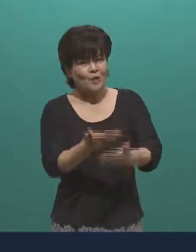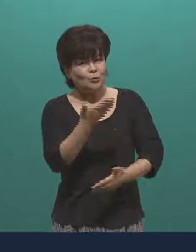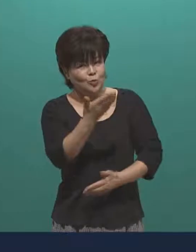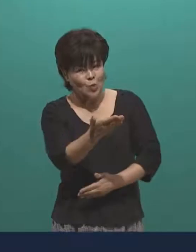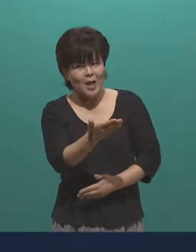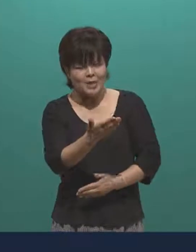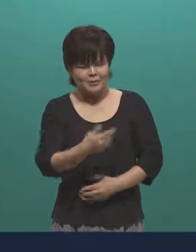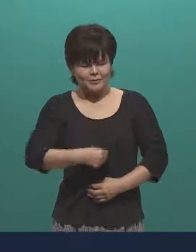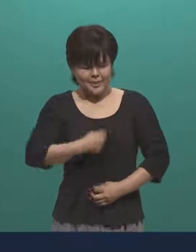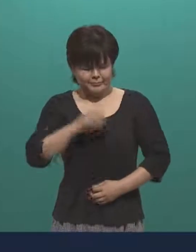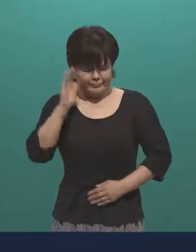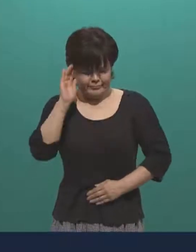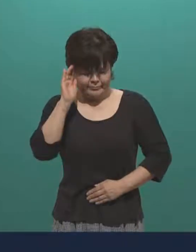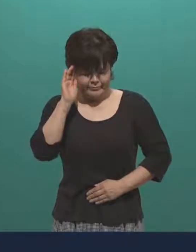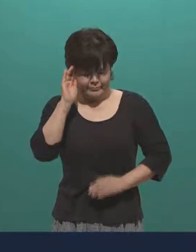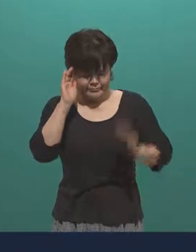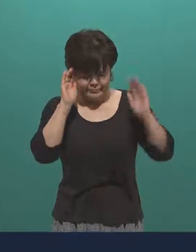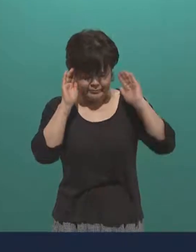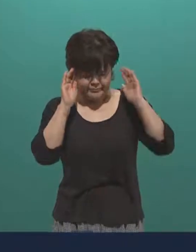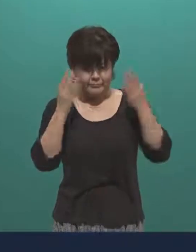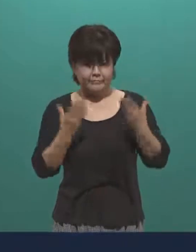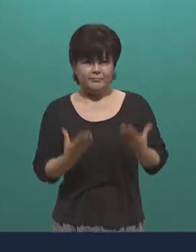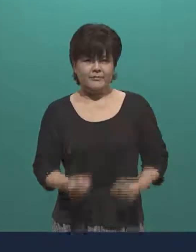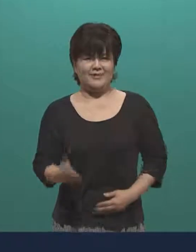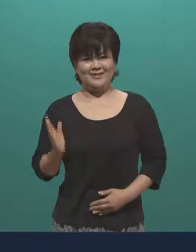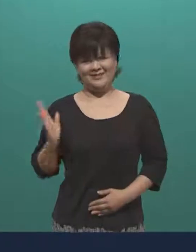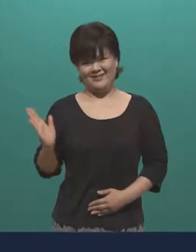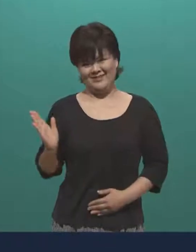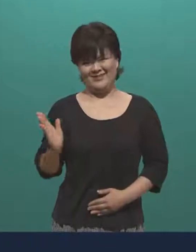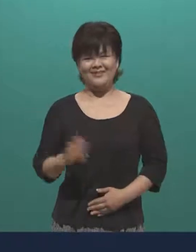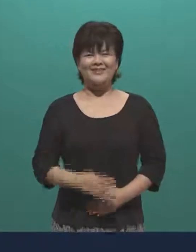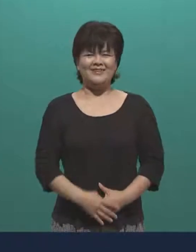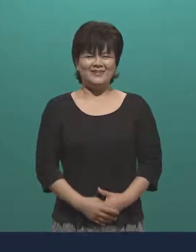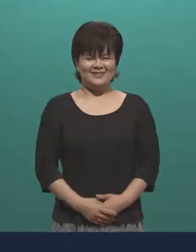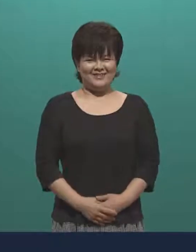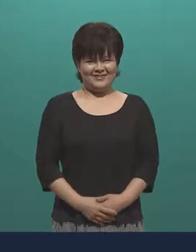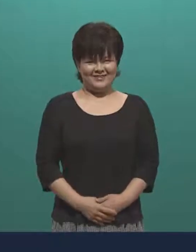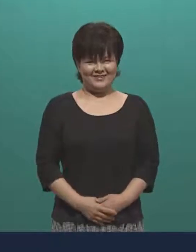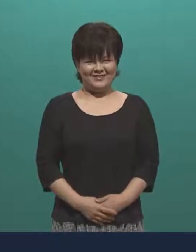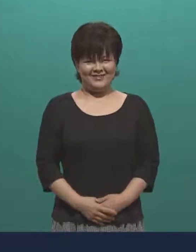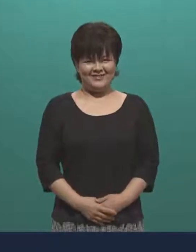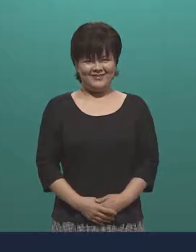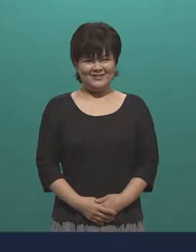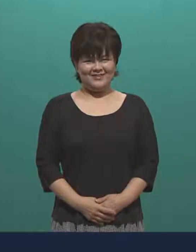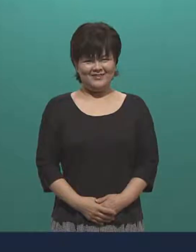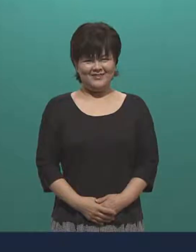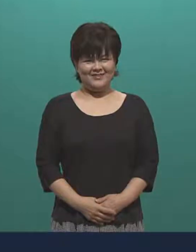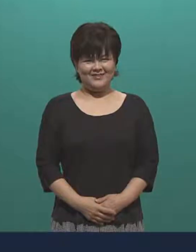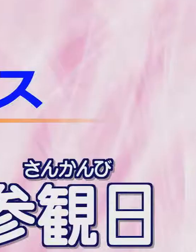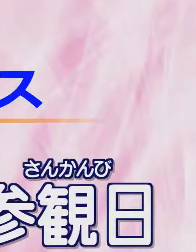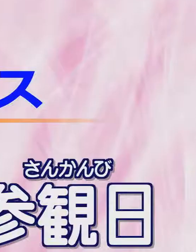どんな人材が求められているのかを真剣な表情で聞いていました。